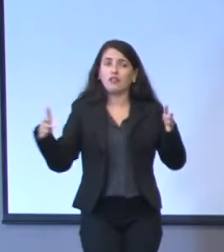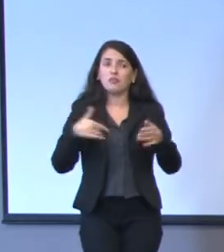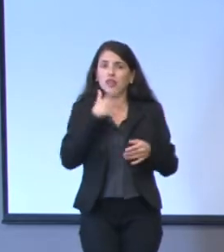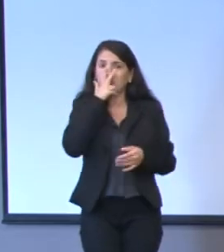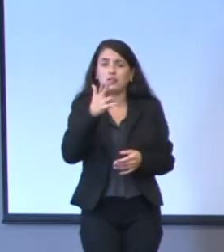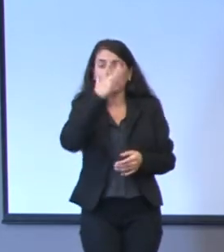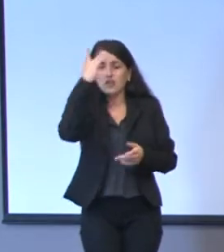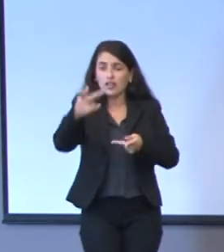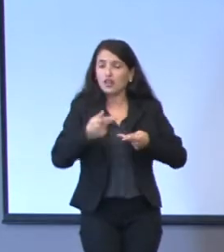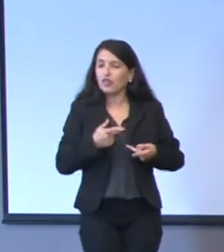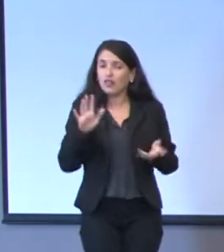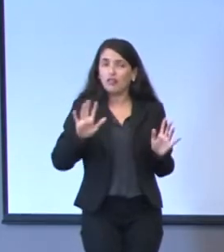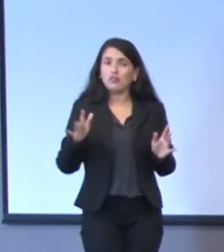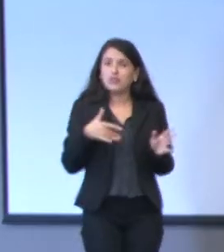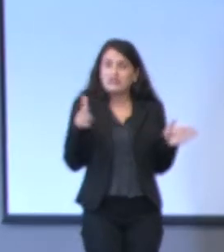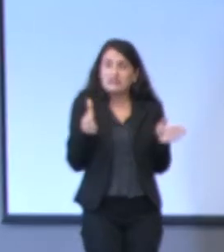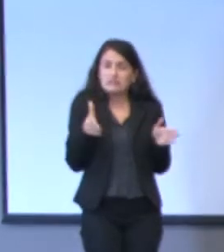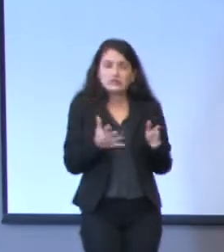da escola.